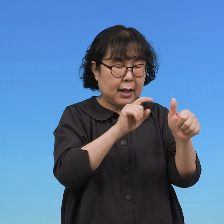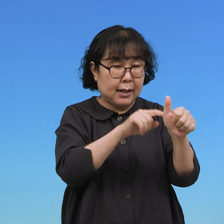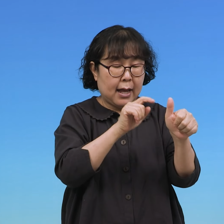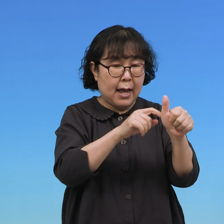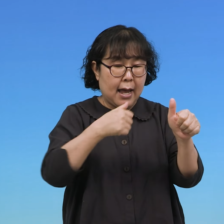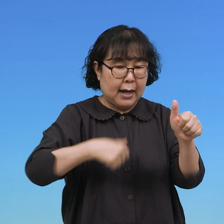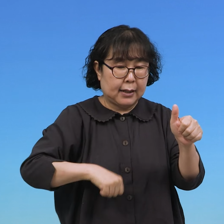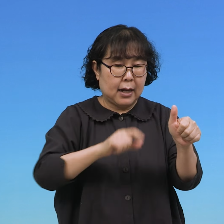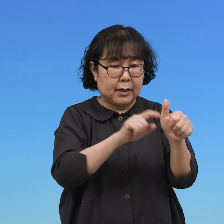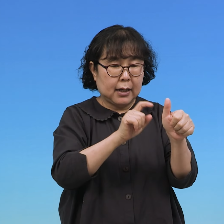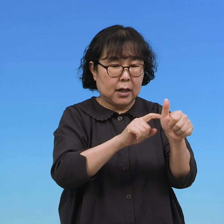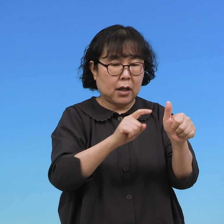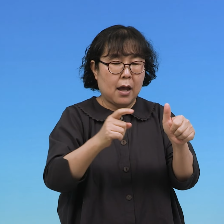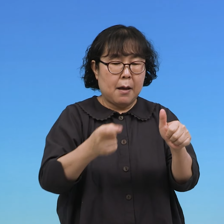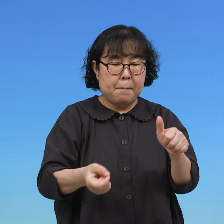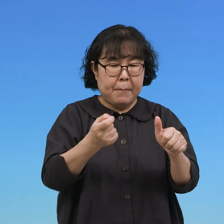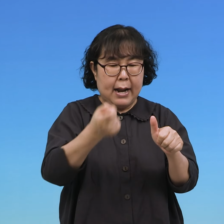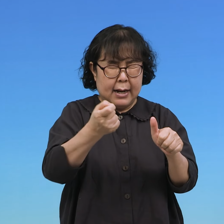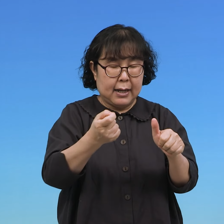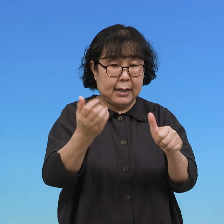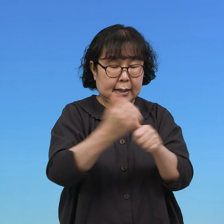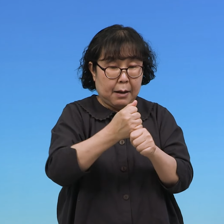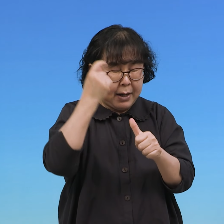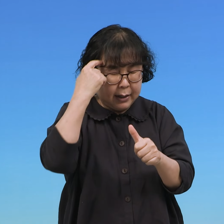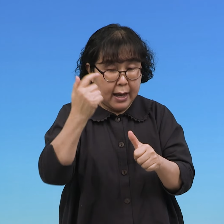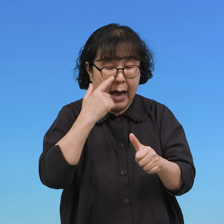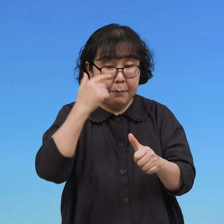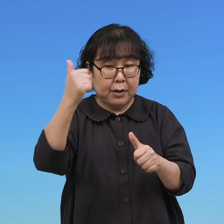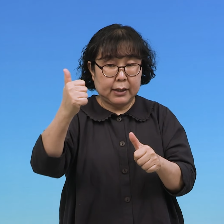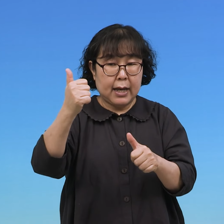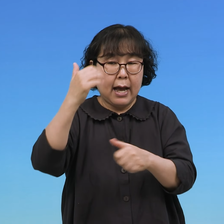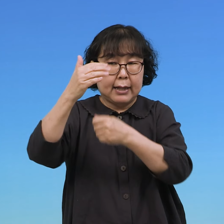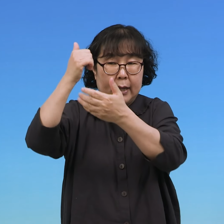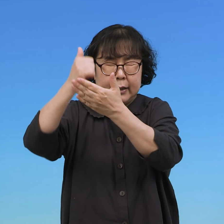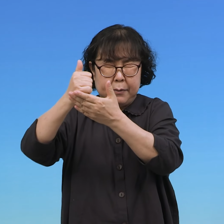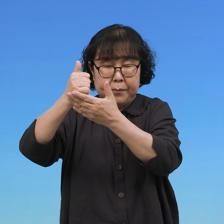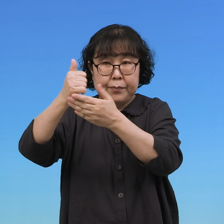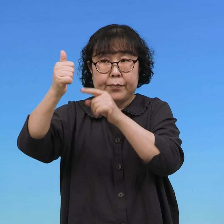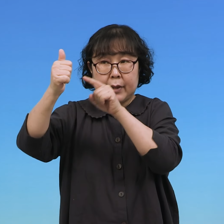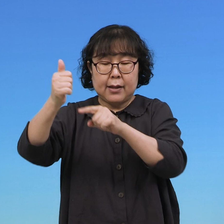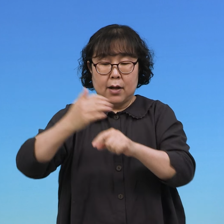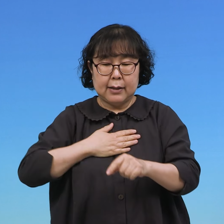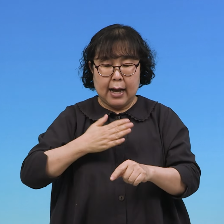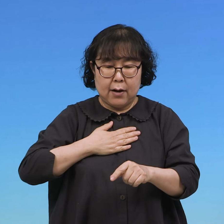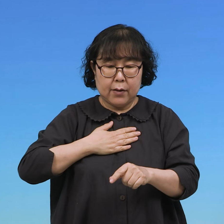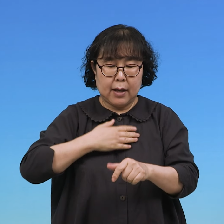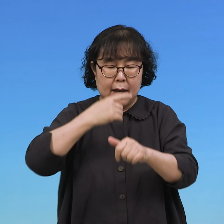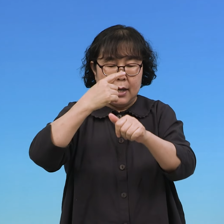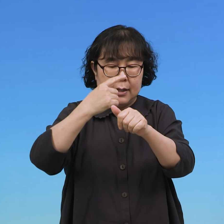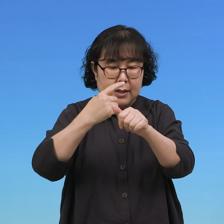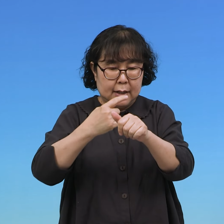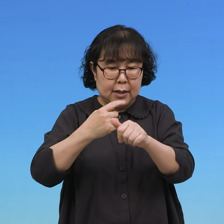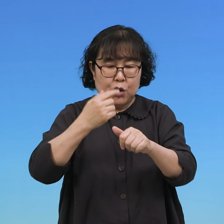내가 어떻게 이같이 속히 잡았느냐? 그가 이르되 아버지의 하나님 여호와께서 나로 순조롭게 만들게